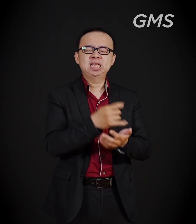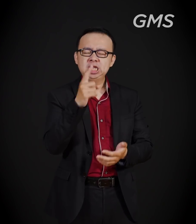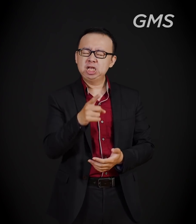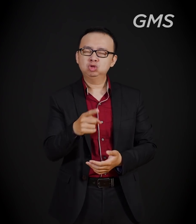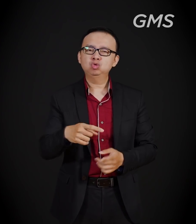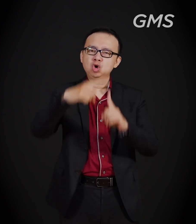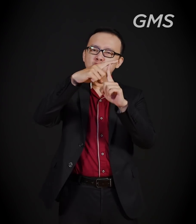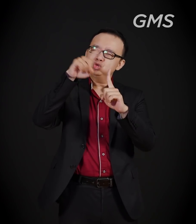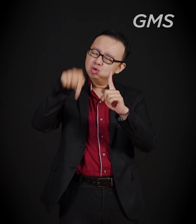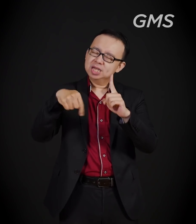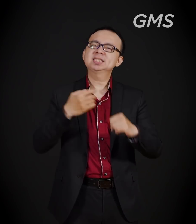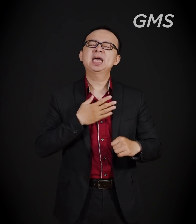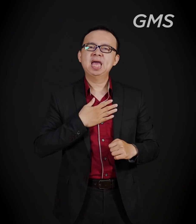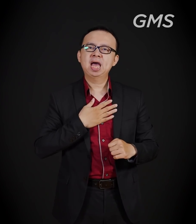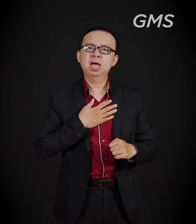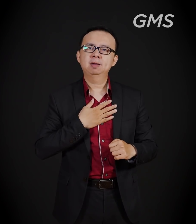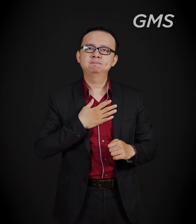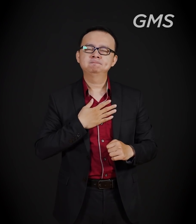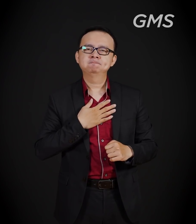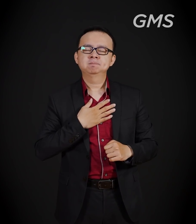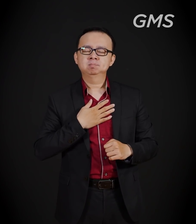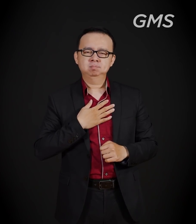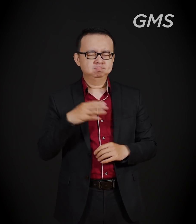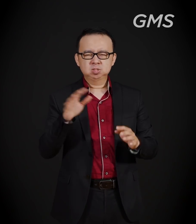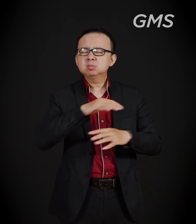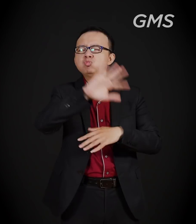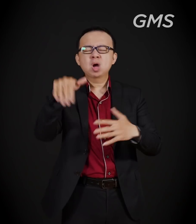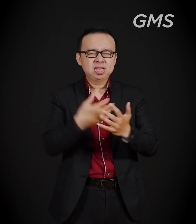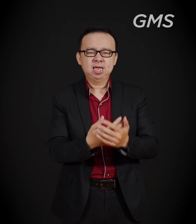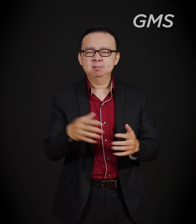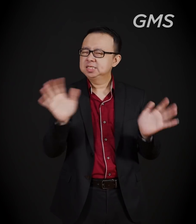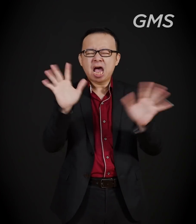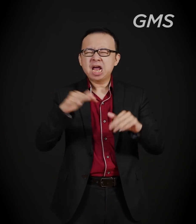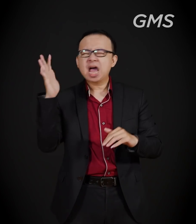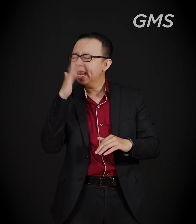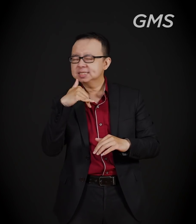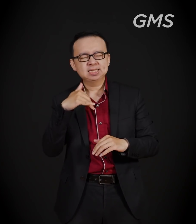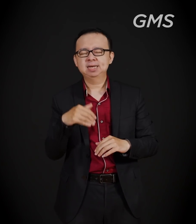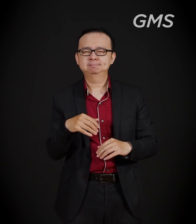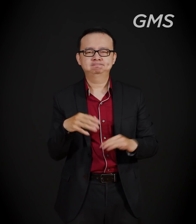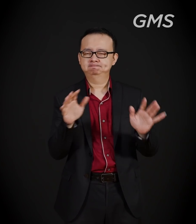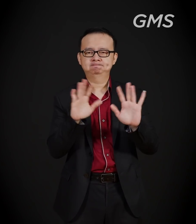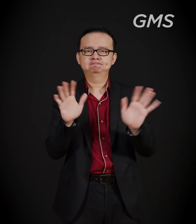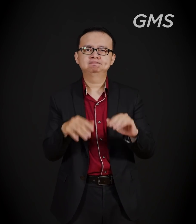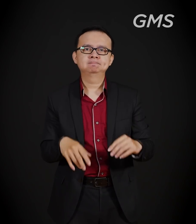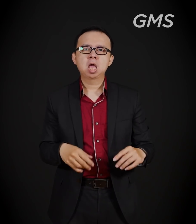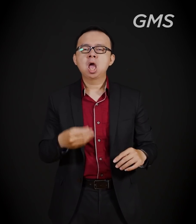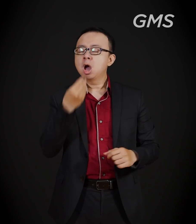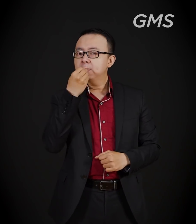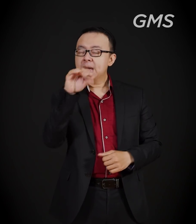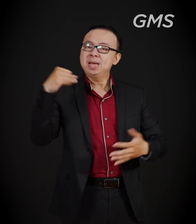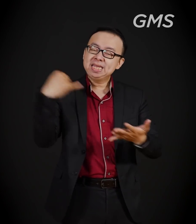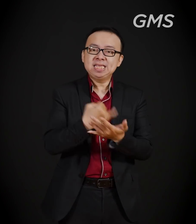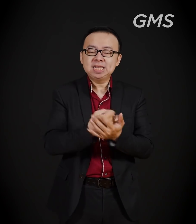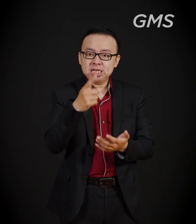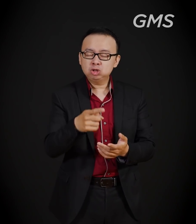adalah tugas saya. Tanpa terkecuali dan tanpa alasan. Amin. Karena pekabaran Injil adalah perintah